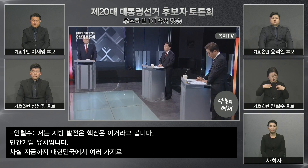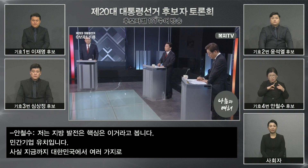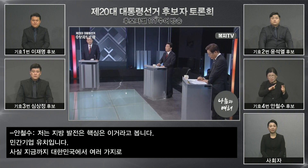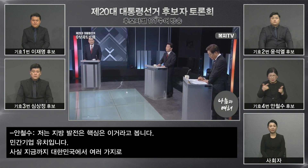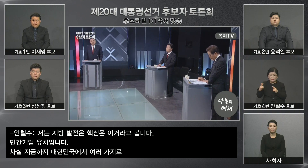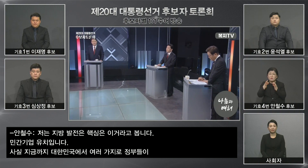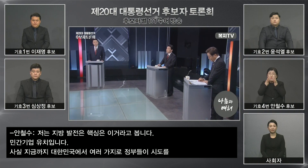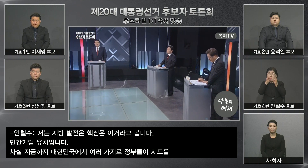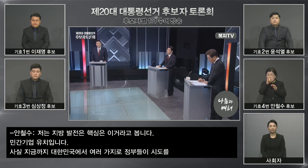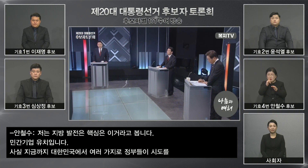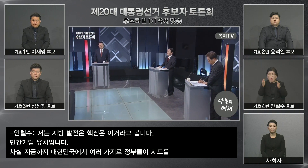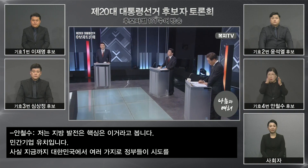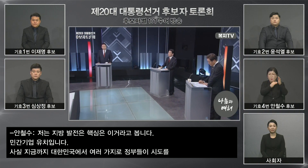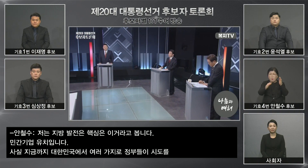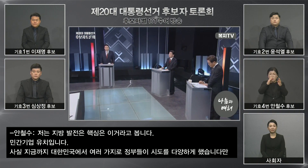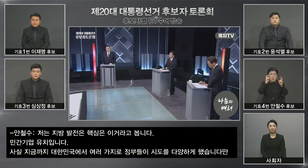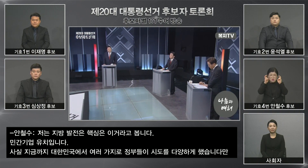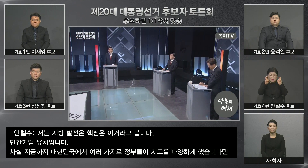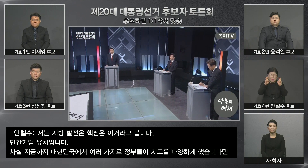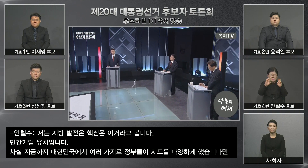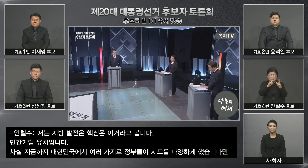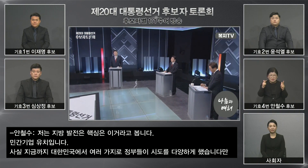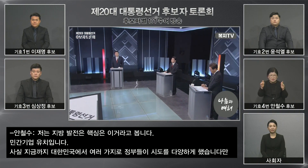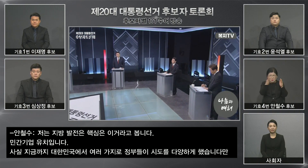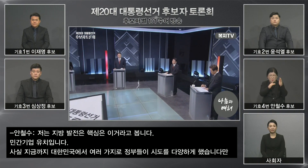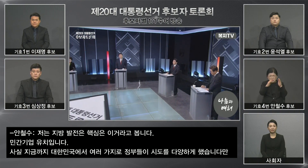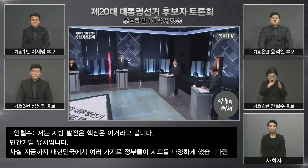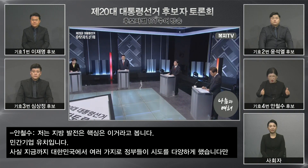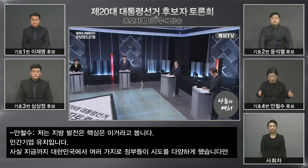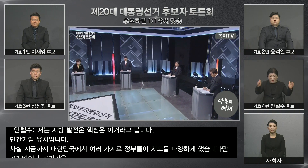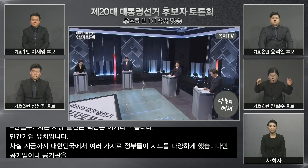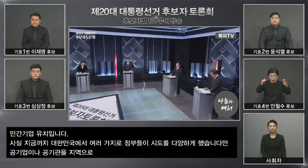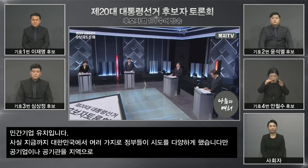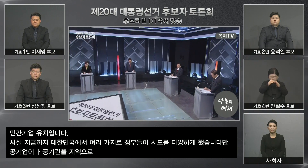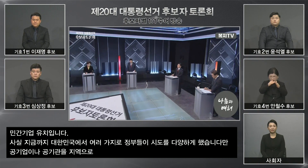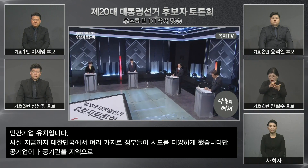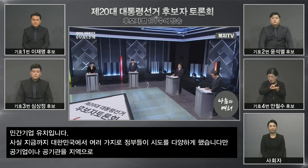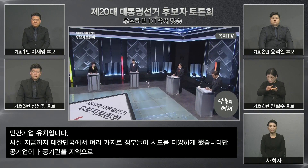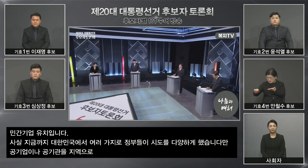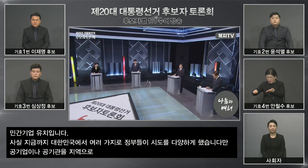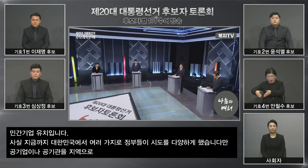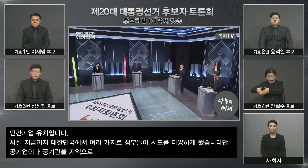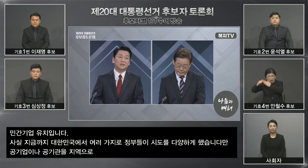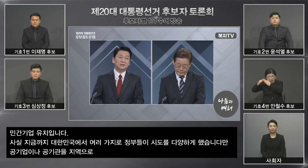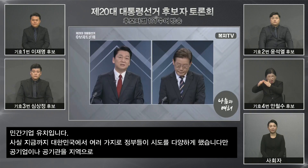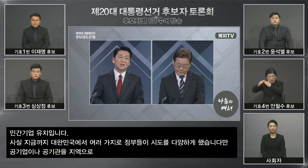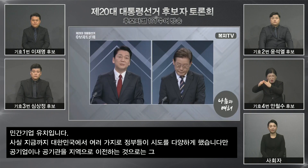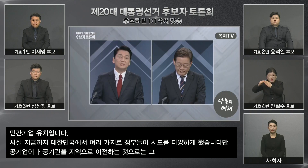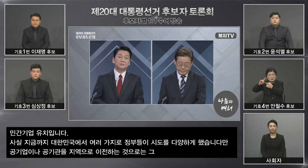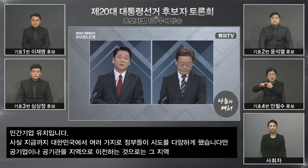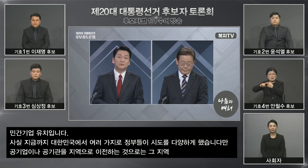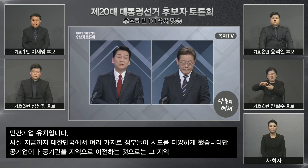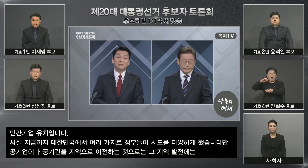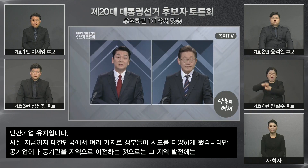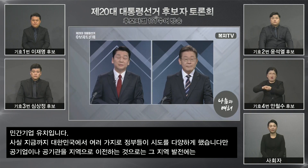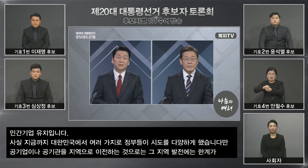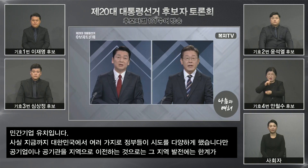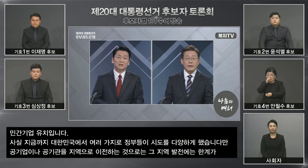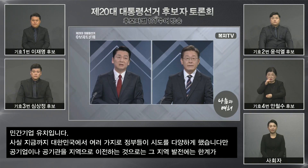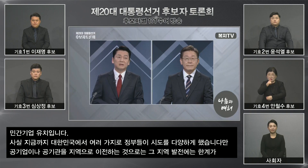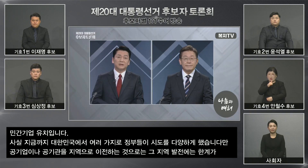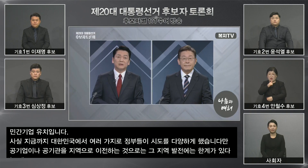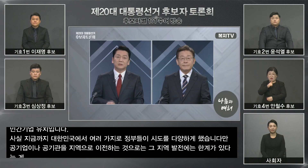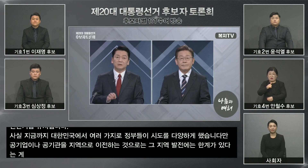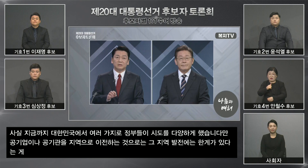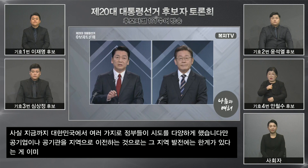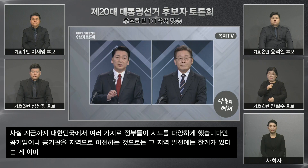했습니다만, 공기업이나 공기관을 지역으로 이전하는 것으로는 그 지역 발전에는 한계가 있다는 게 이미 증명이 되어 있지 않습니까?